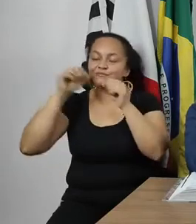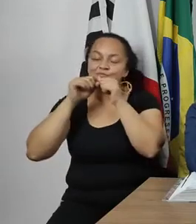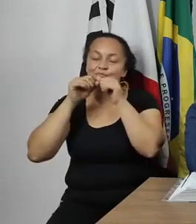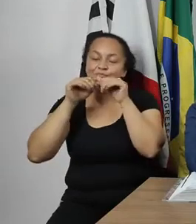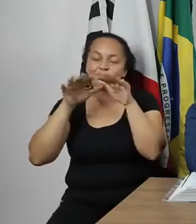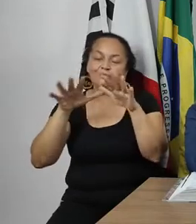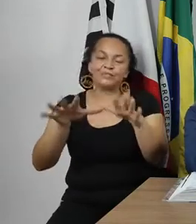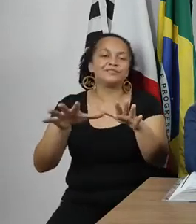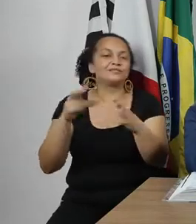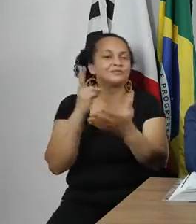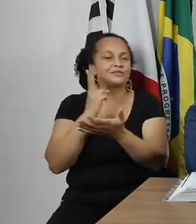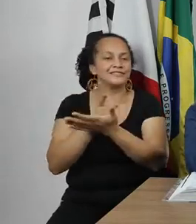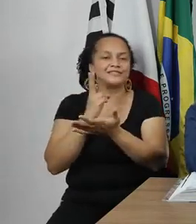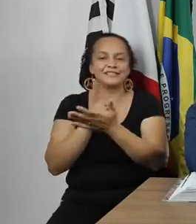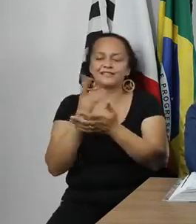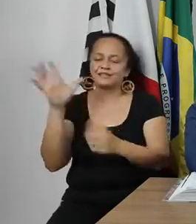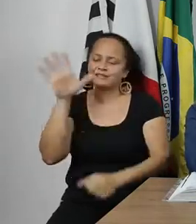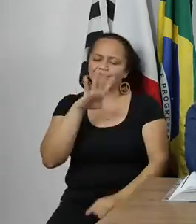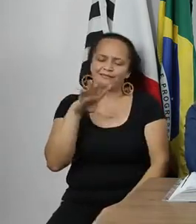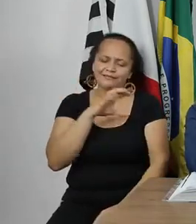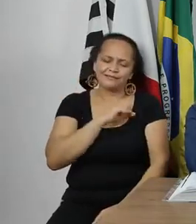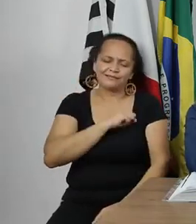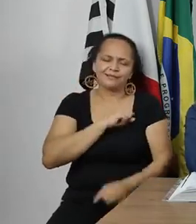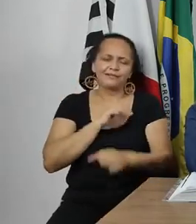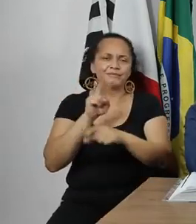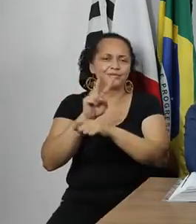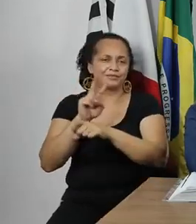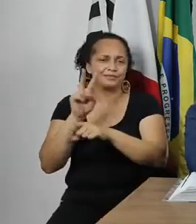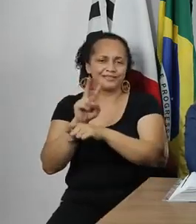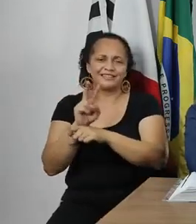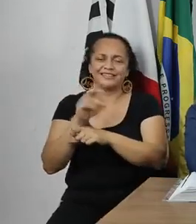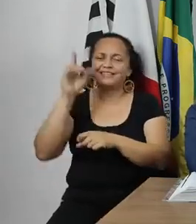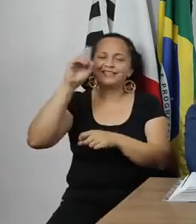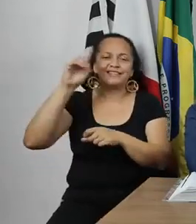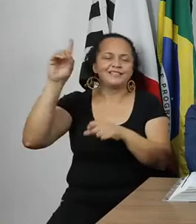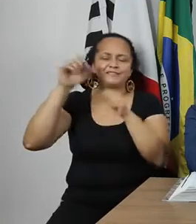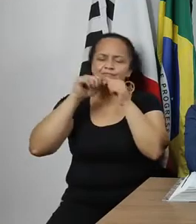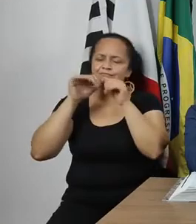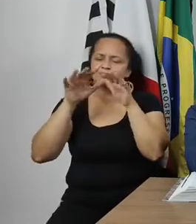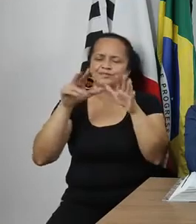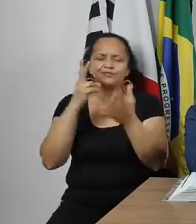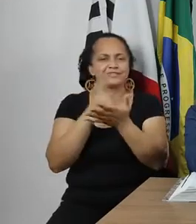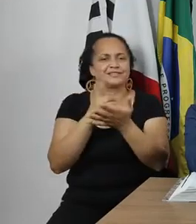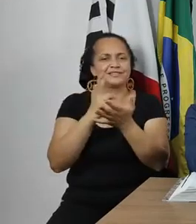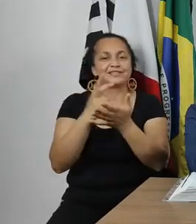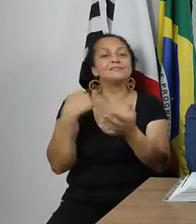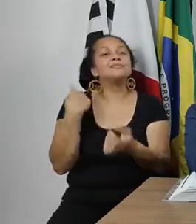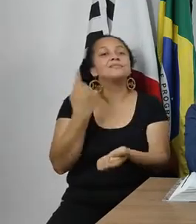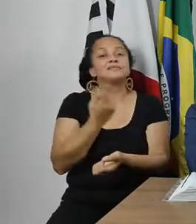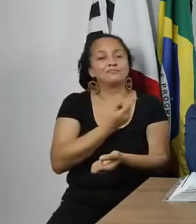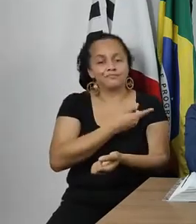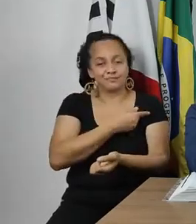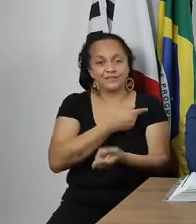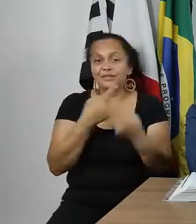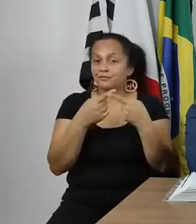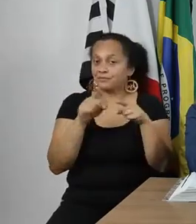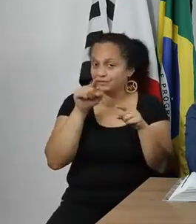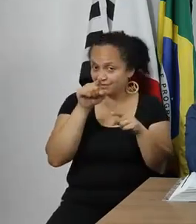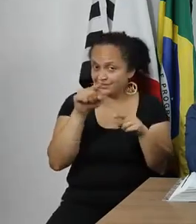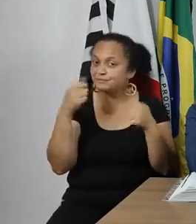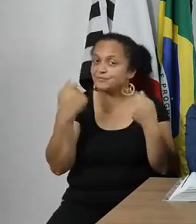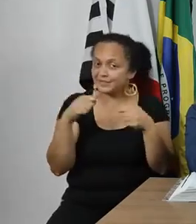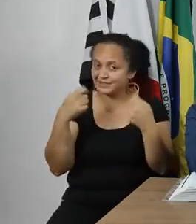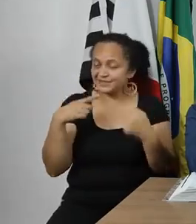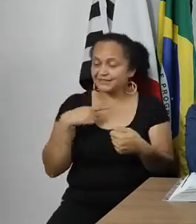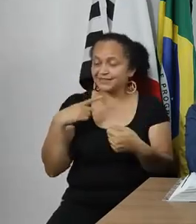nos proteger. Ele ama nos cuidar. Nós somos uma menina nos seus ombros. Só que tenha essa posição de